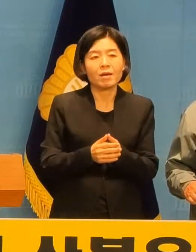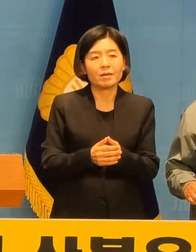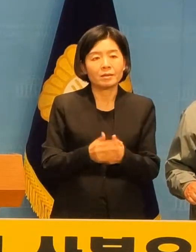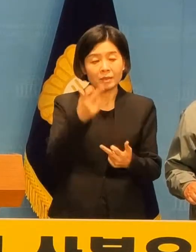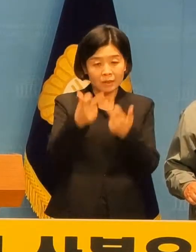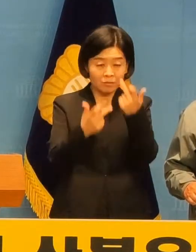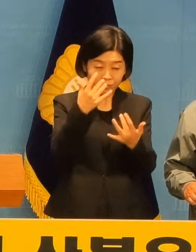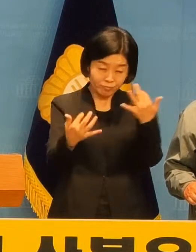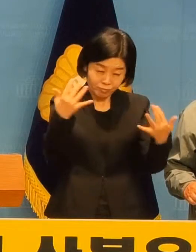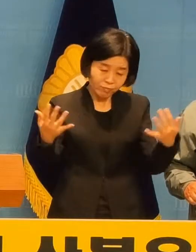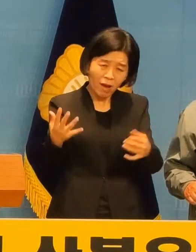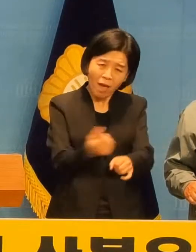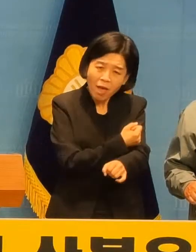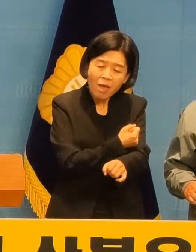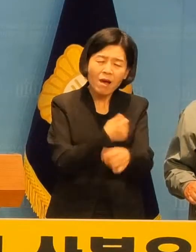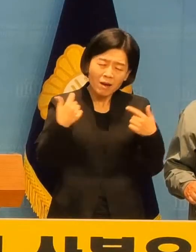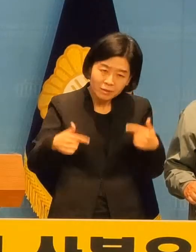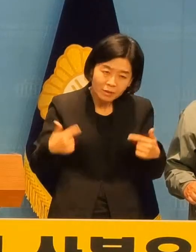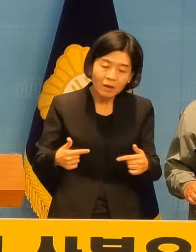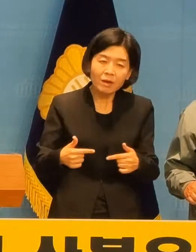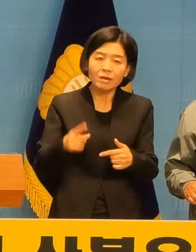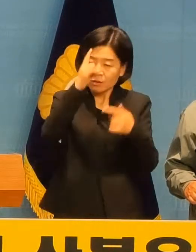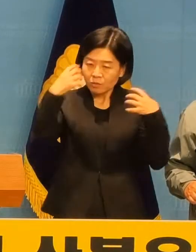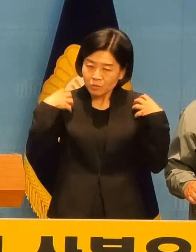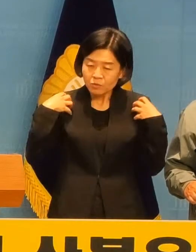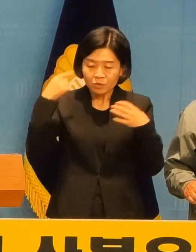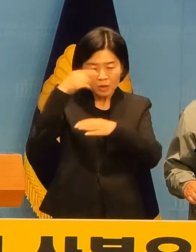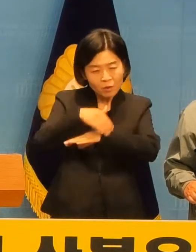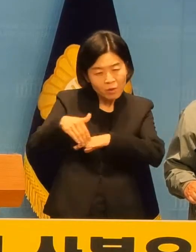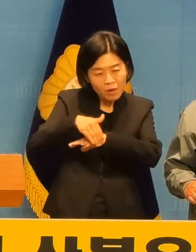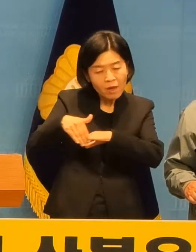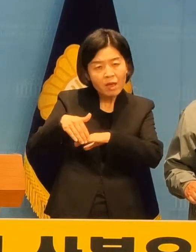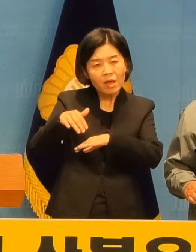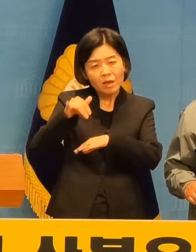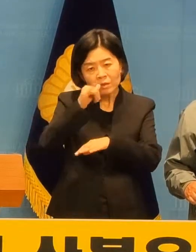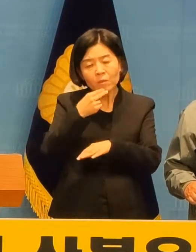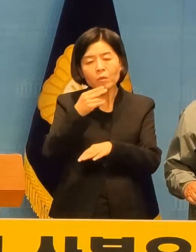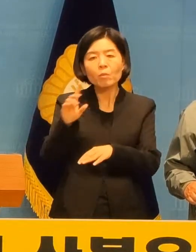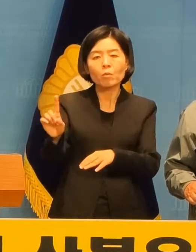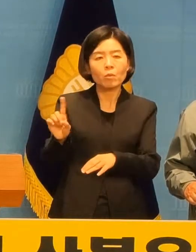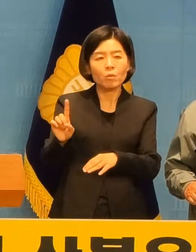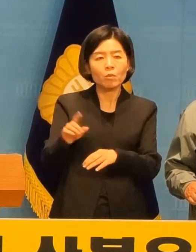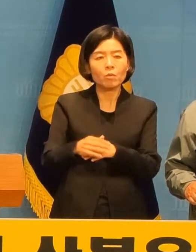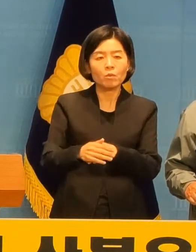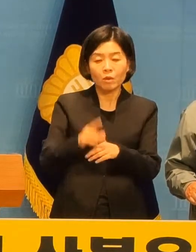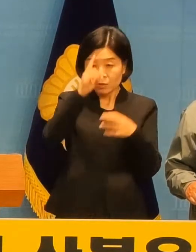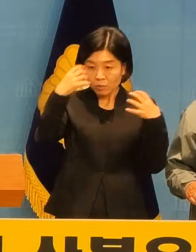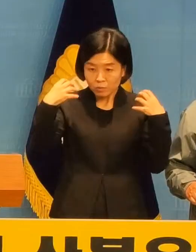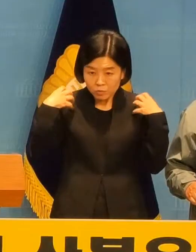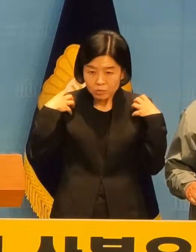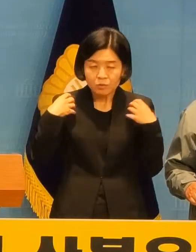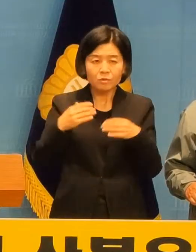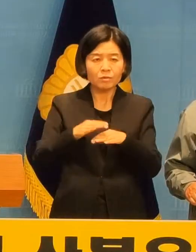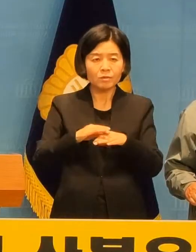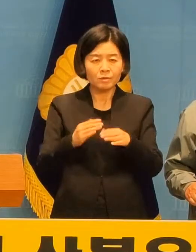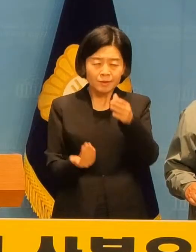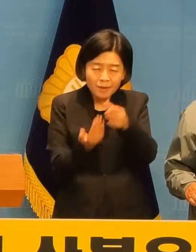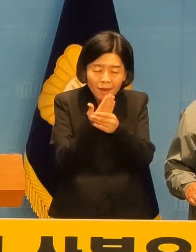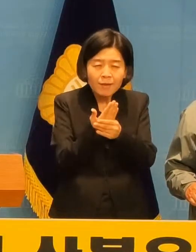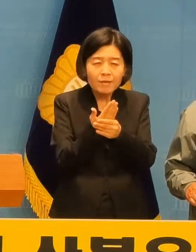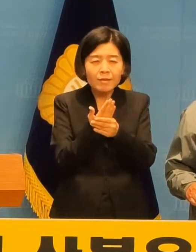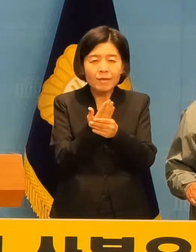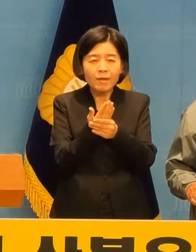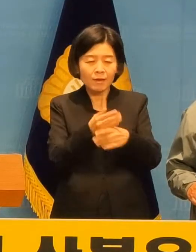대해 정부는 어떠한 계획과 대책을 가지고 있는가? 정부의 재난 컨트롤 타워는